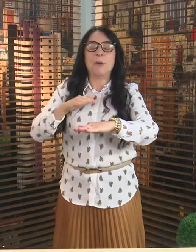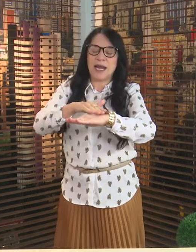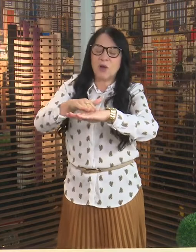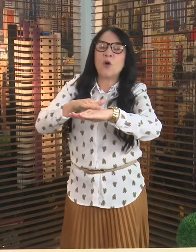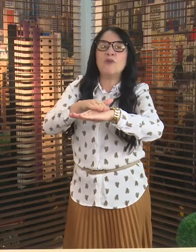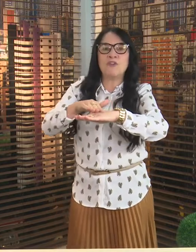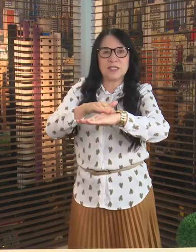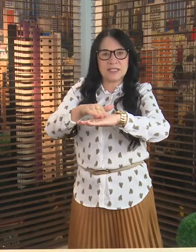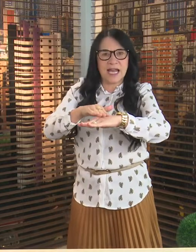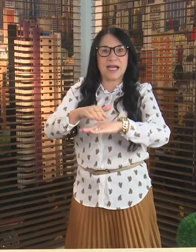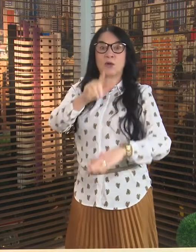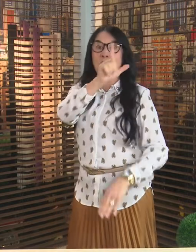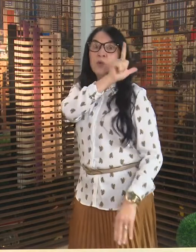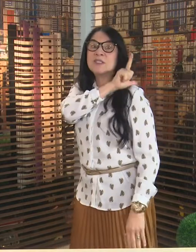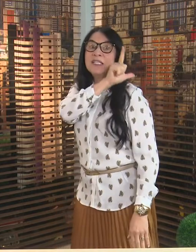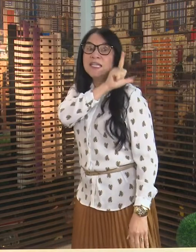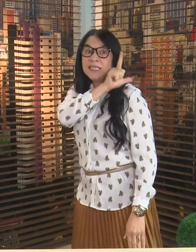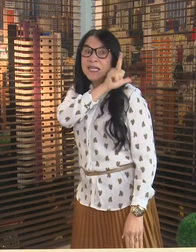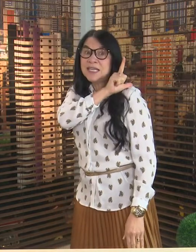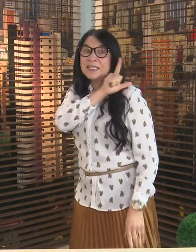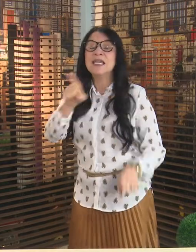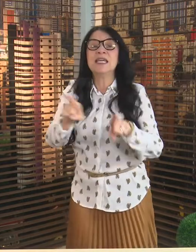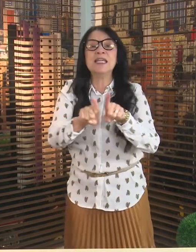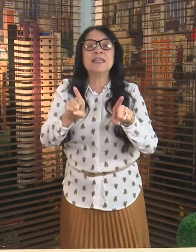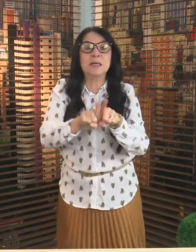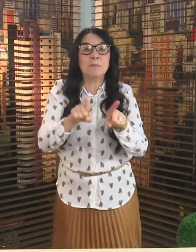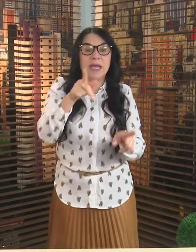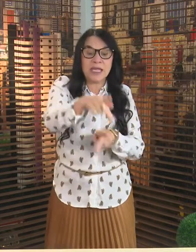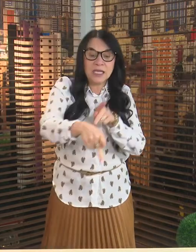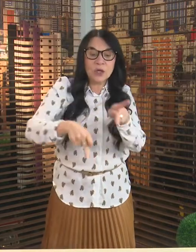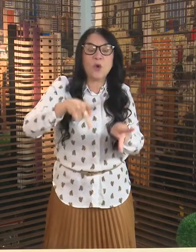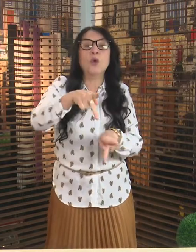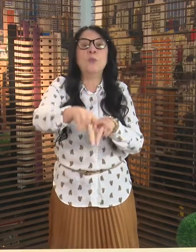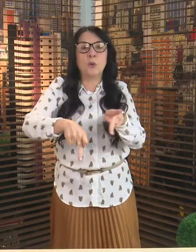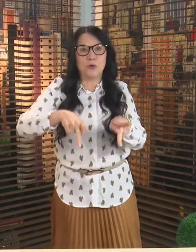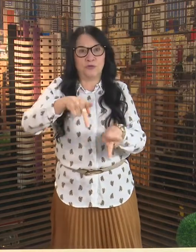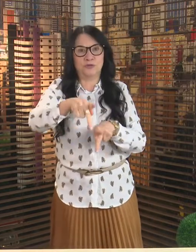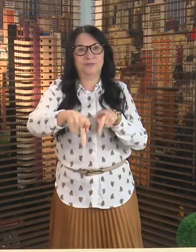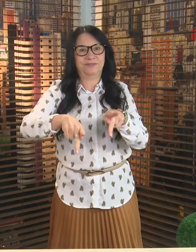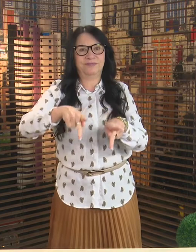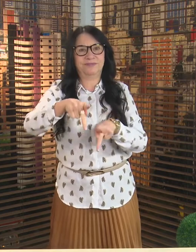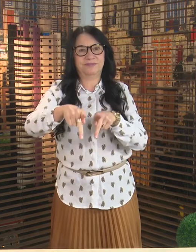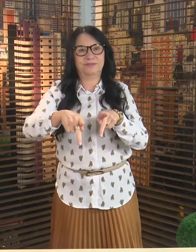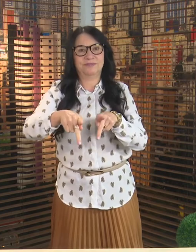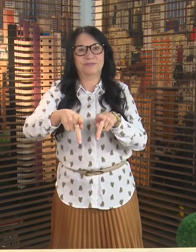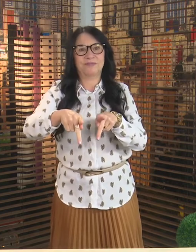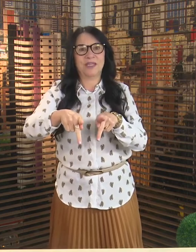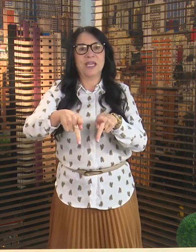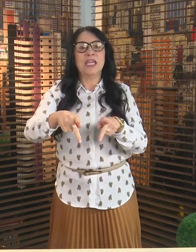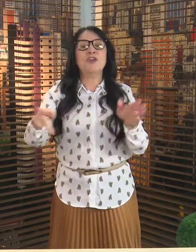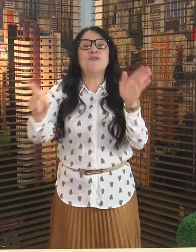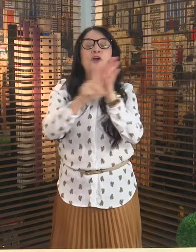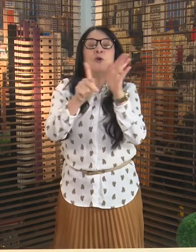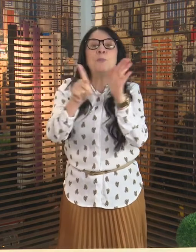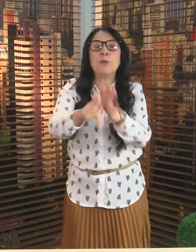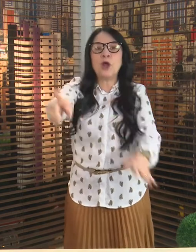para conversar com os líderes e também com o povo. E foi o